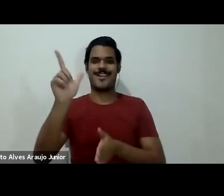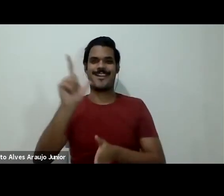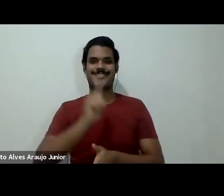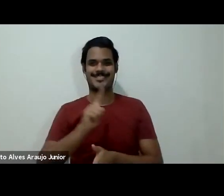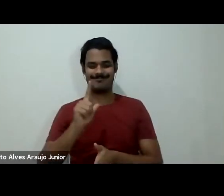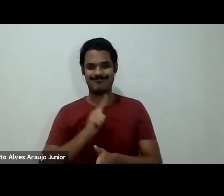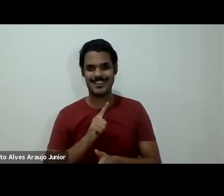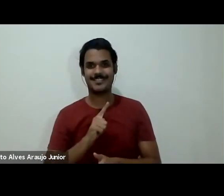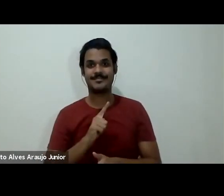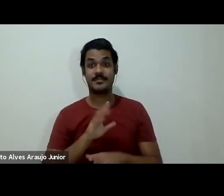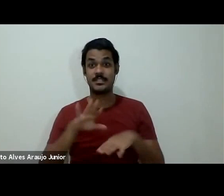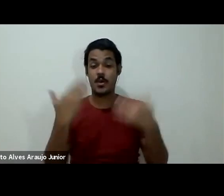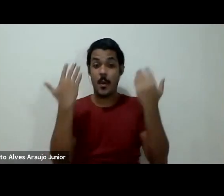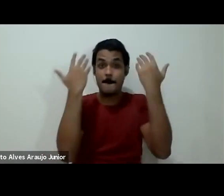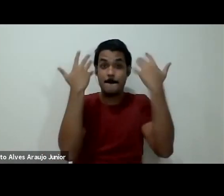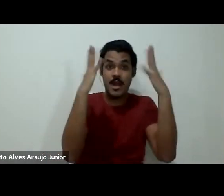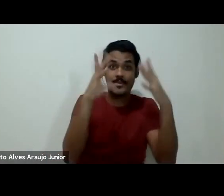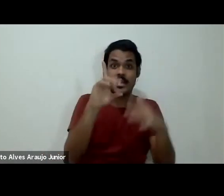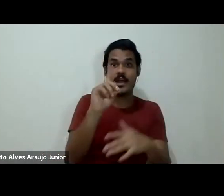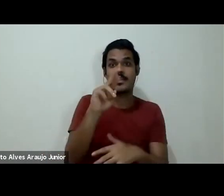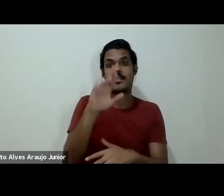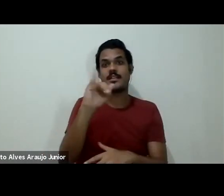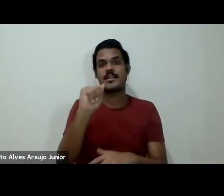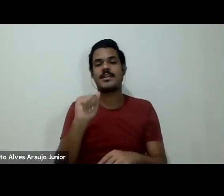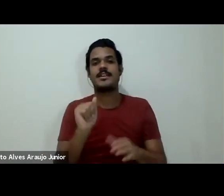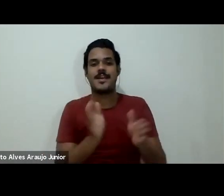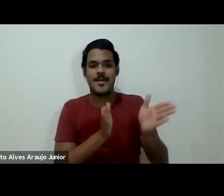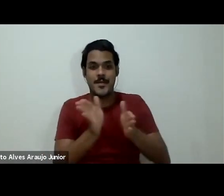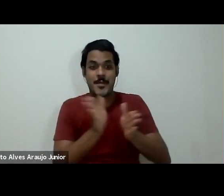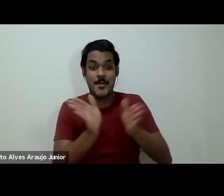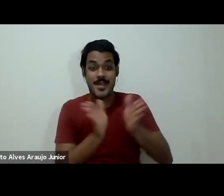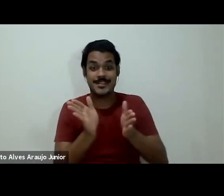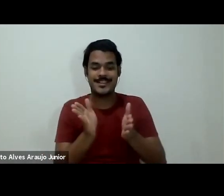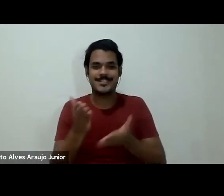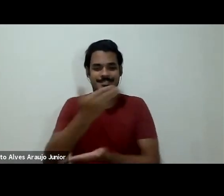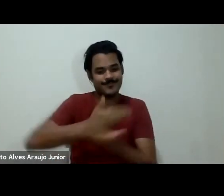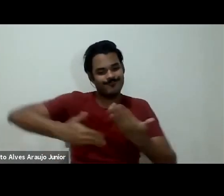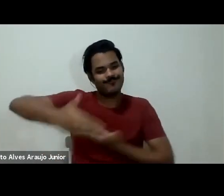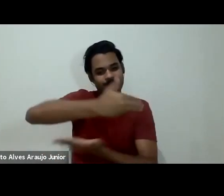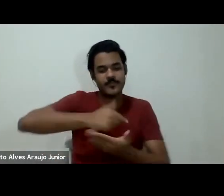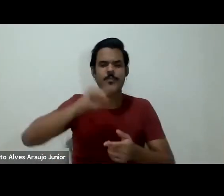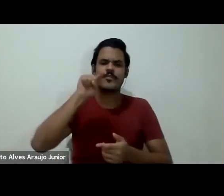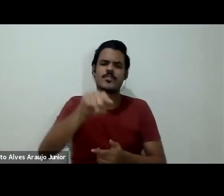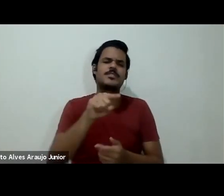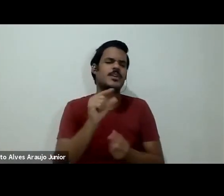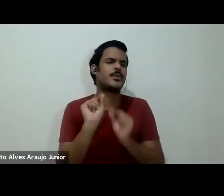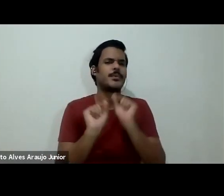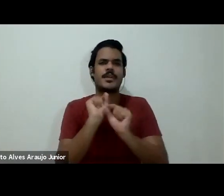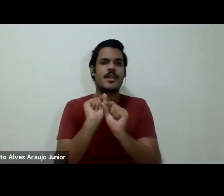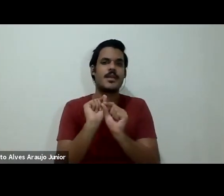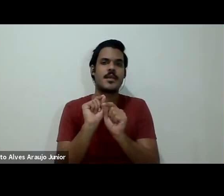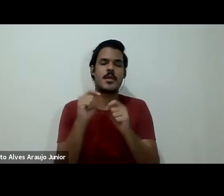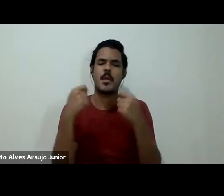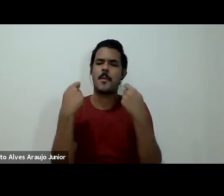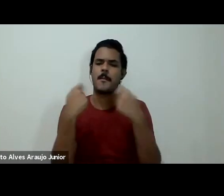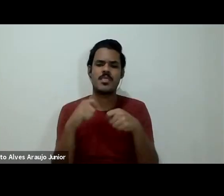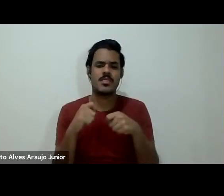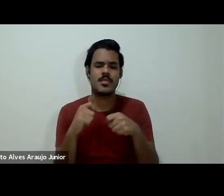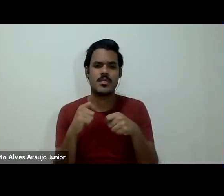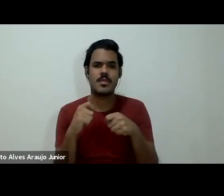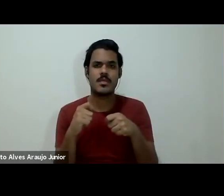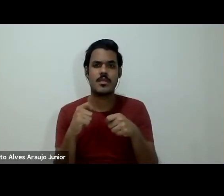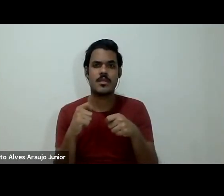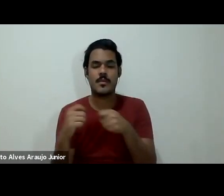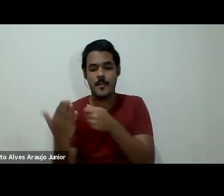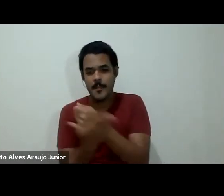parabenizar também a Dira Souza pela mediação. Dira, você foi ponte nesse projeto, assim como Deise